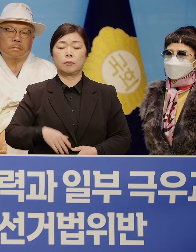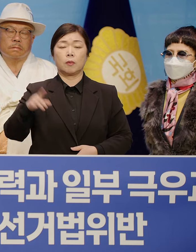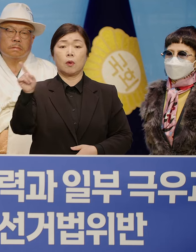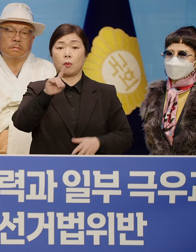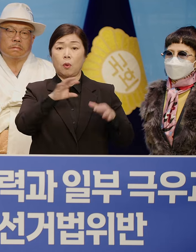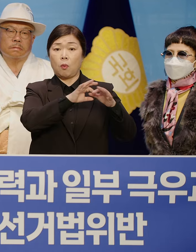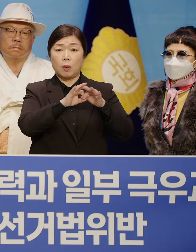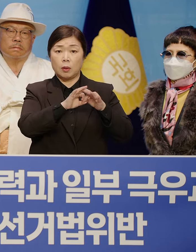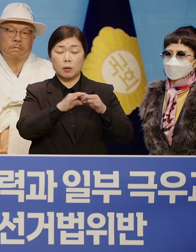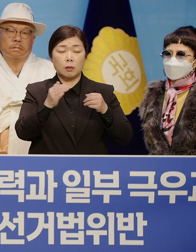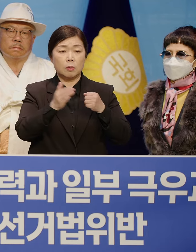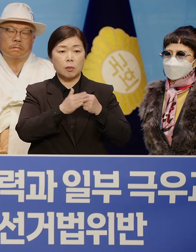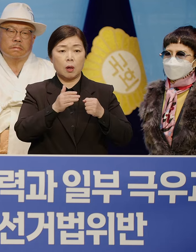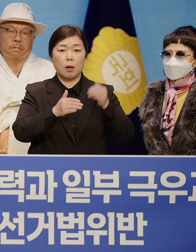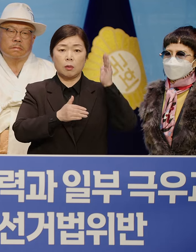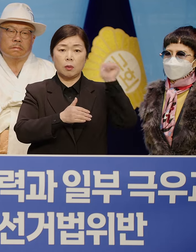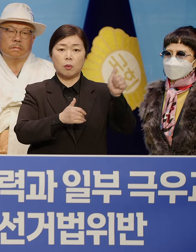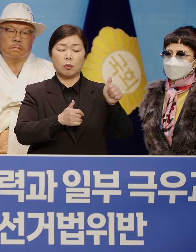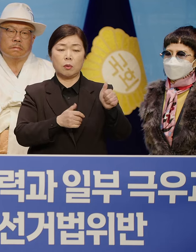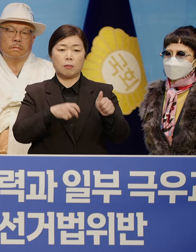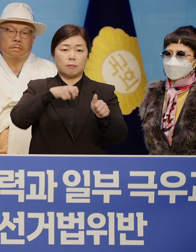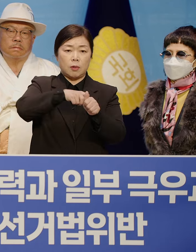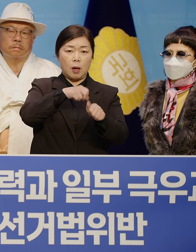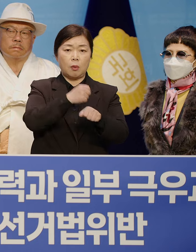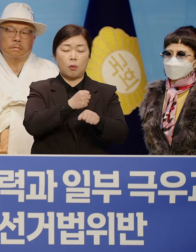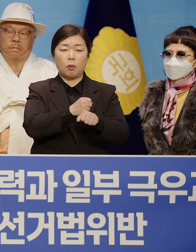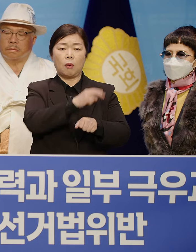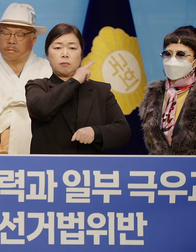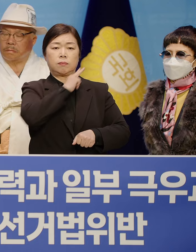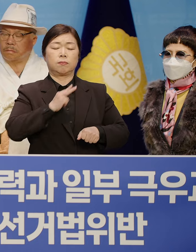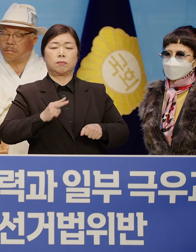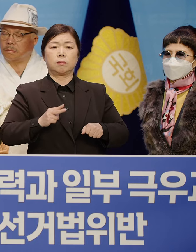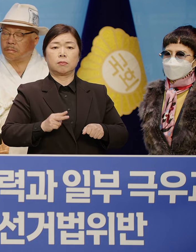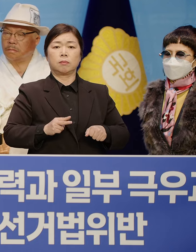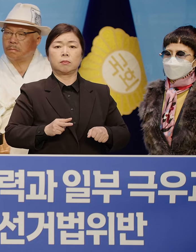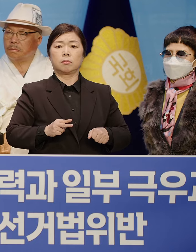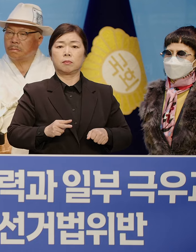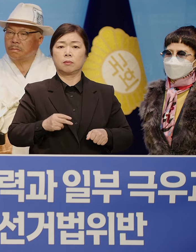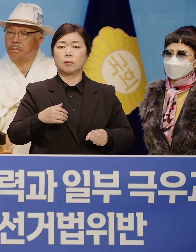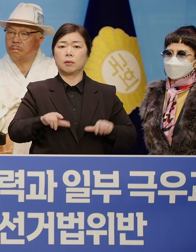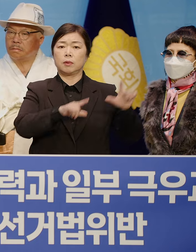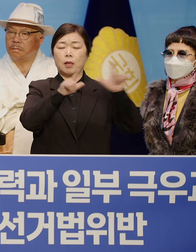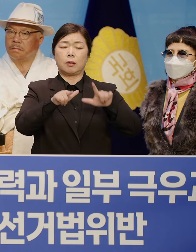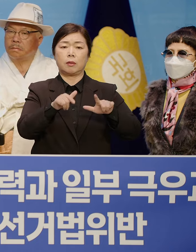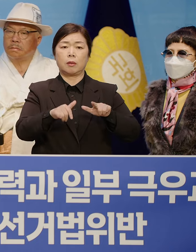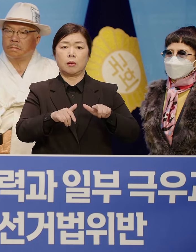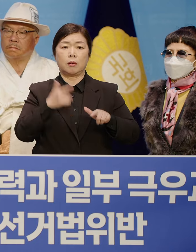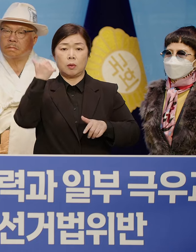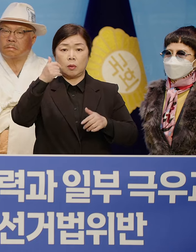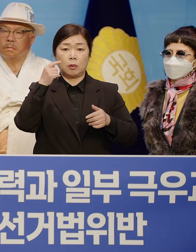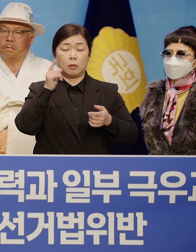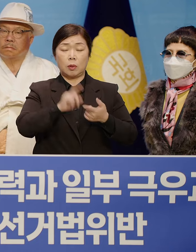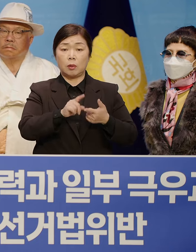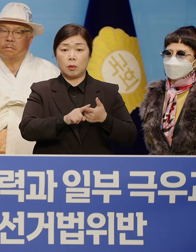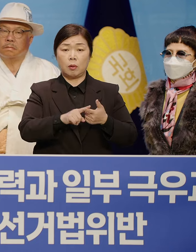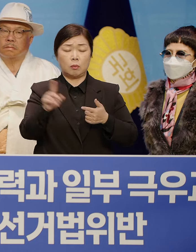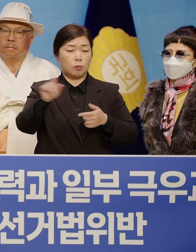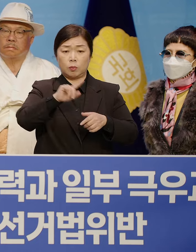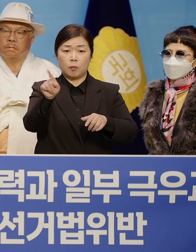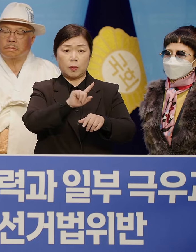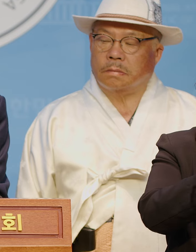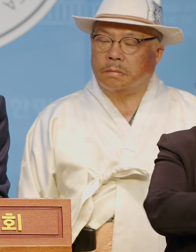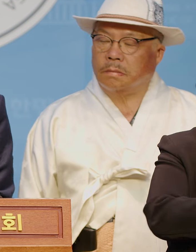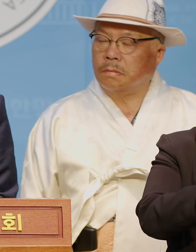관계 이길래 대통령을 뒤에 얻고 호가호위하는 정강훈 목사에 대해서 아무런 조치도 취하지 않는